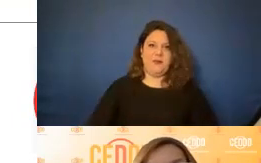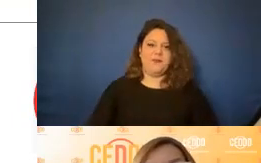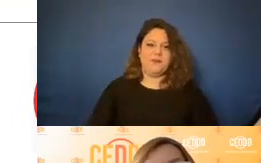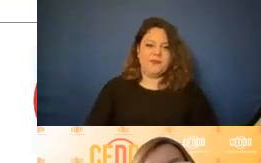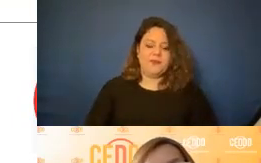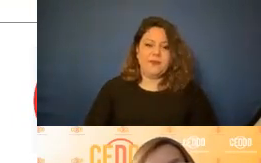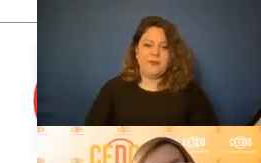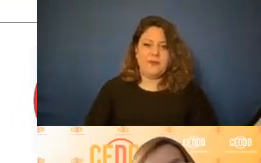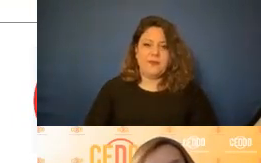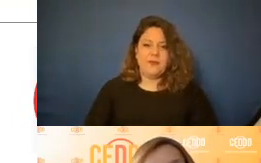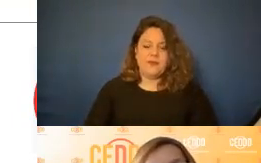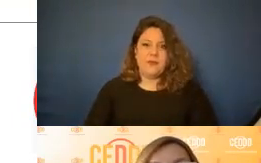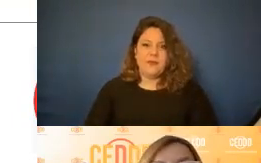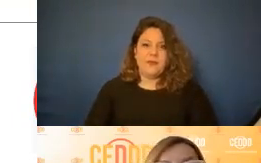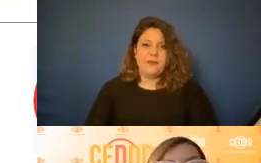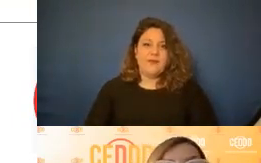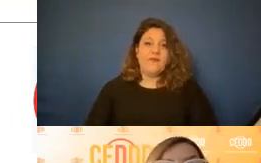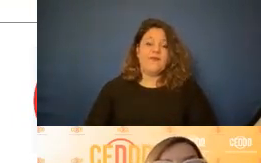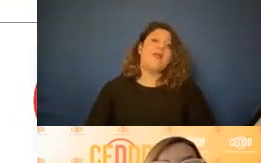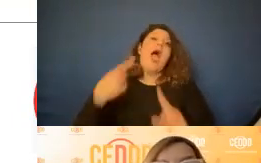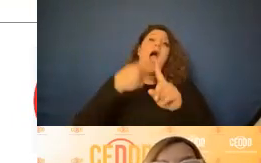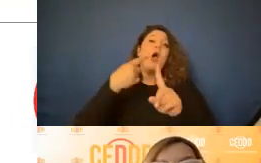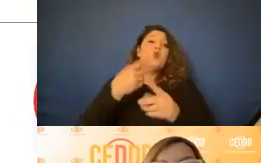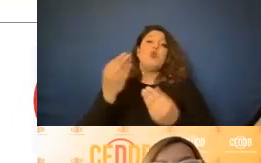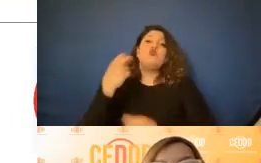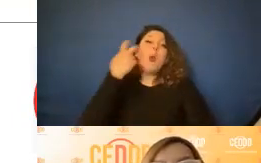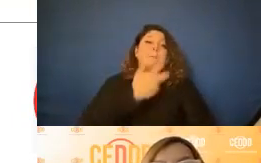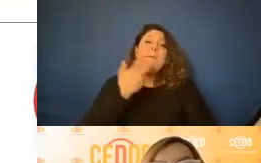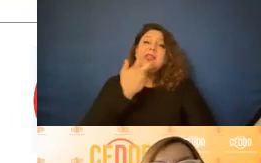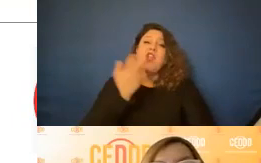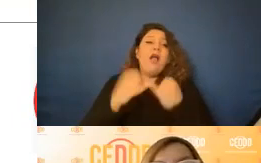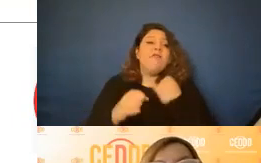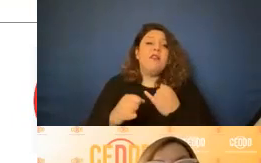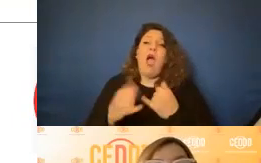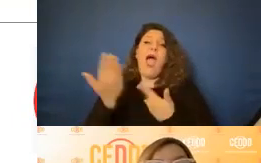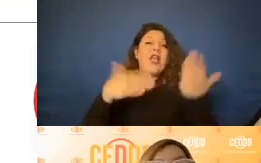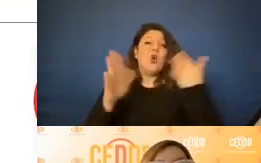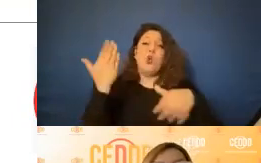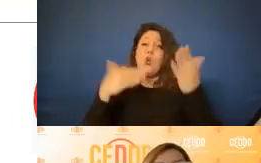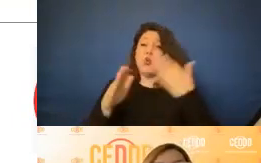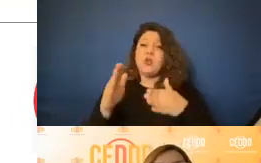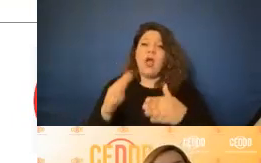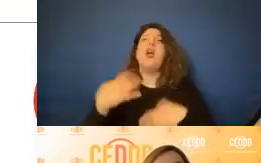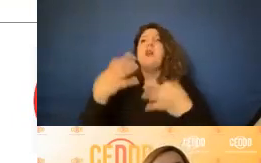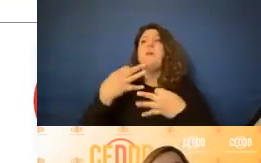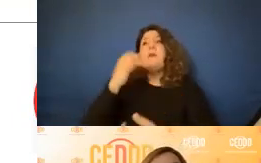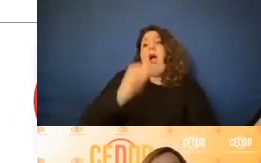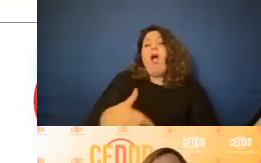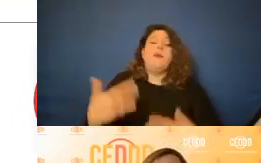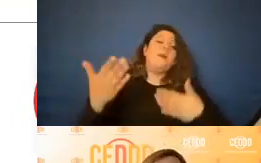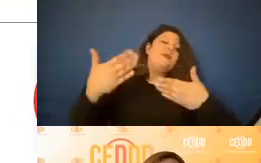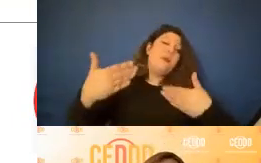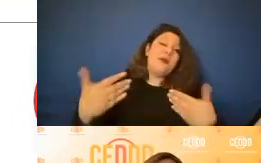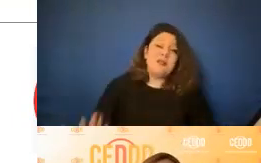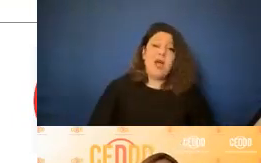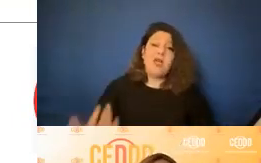Del acoso hay muchos mitos que al final son excusas. Siempre ha existido, no pasa nada, estas cosas fortalecen